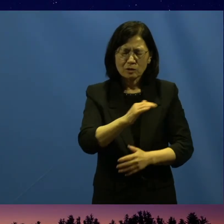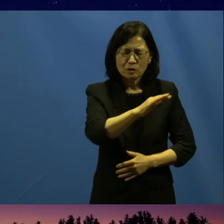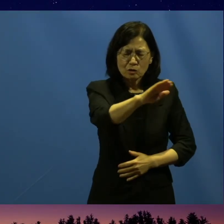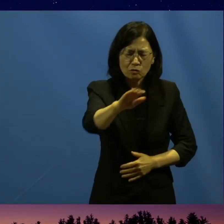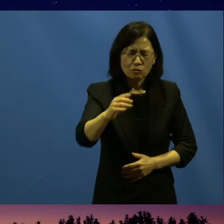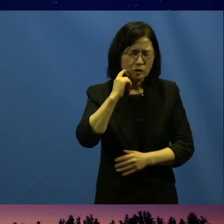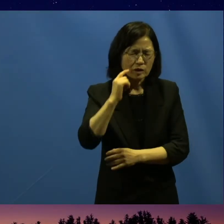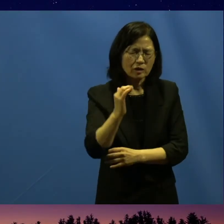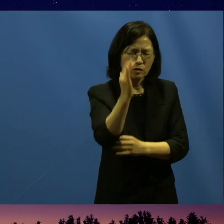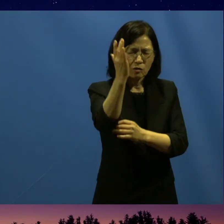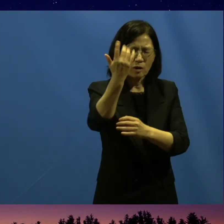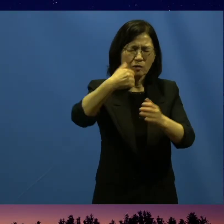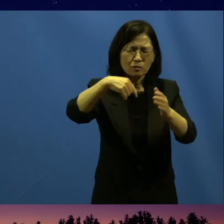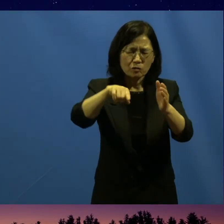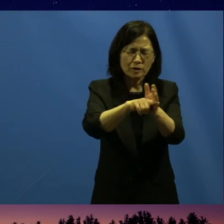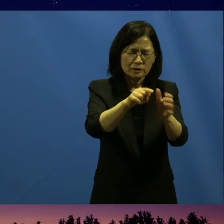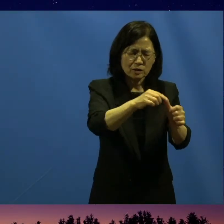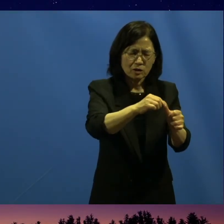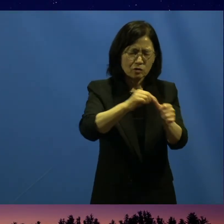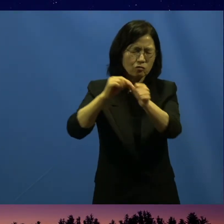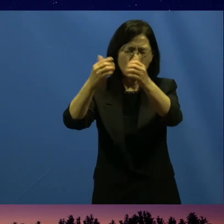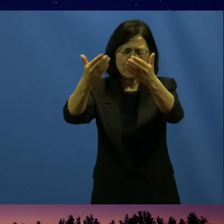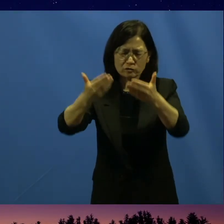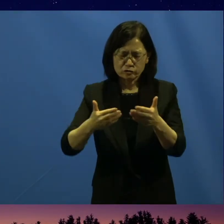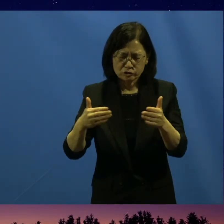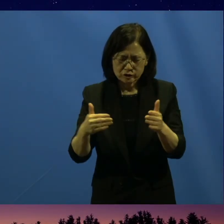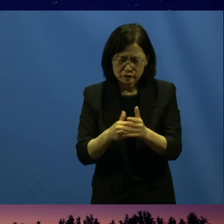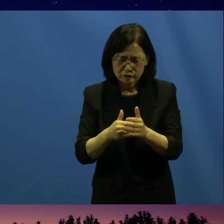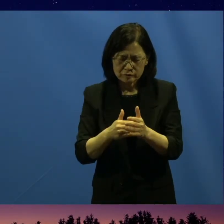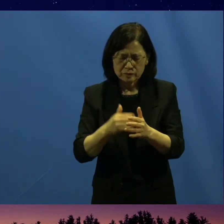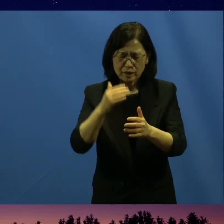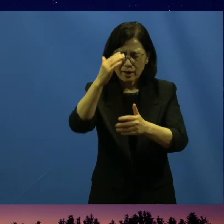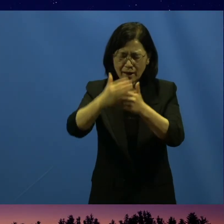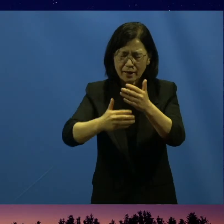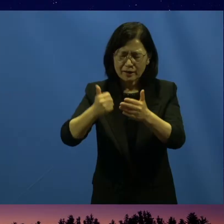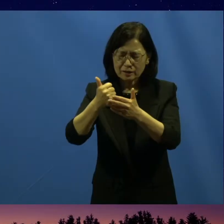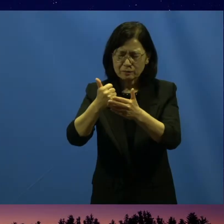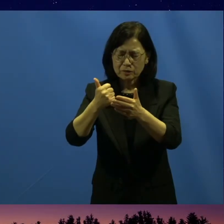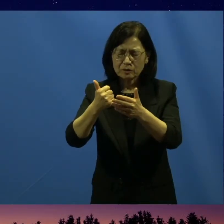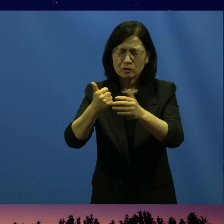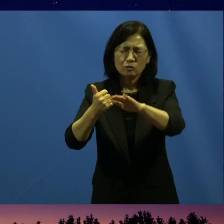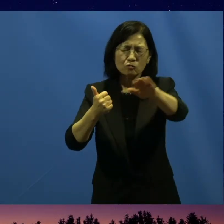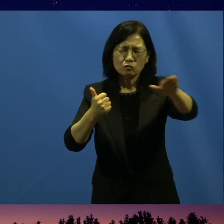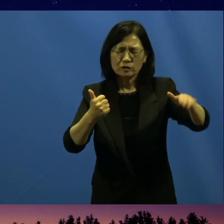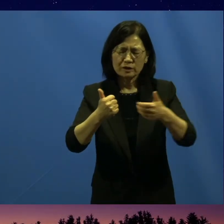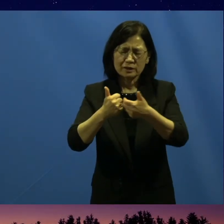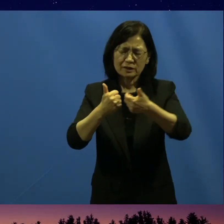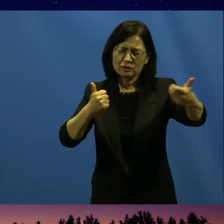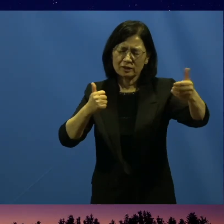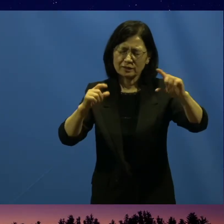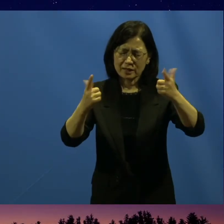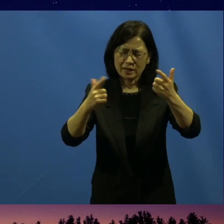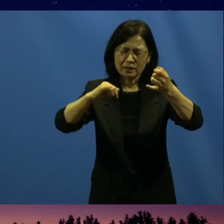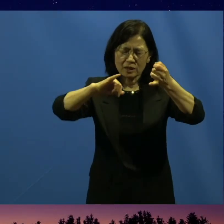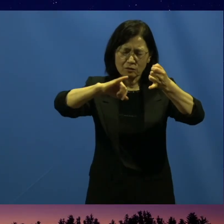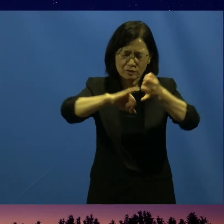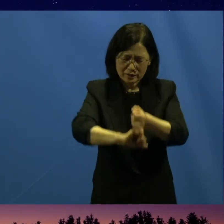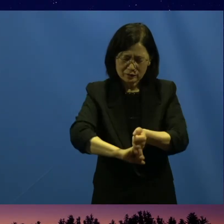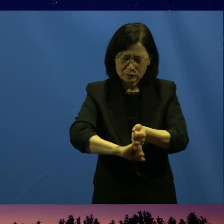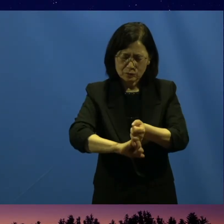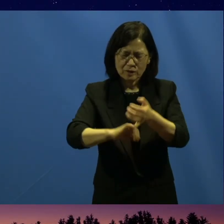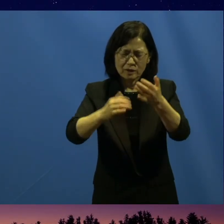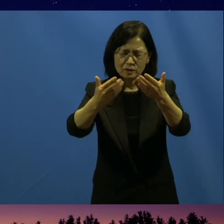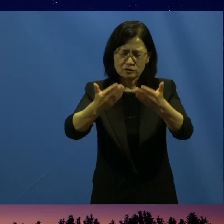구속했습니다. 우리를 떠나지 않겠다고 말씀하십니다. 물가운데로 불가운데로 건널지라도 우리를 지금 삼킬